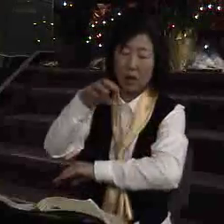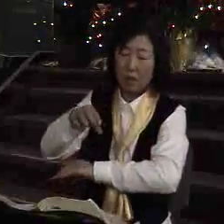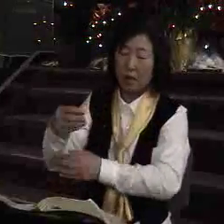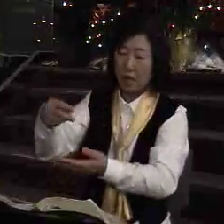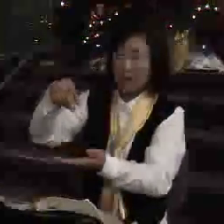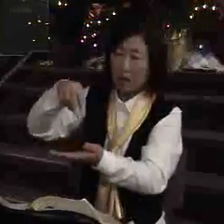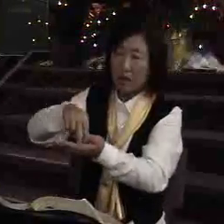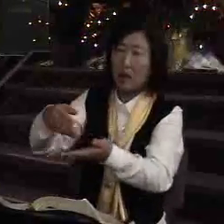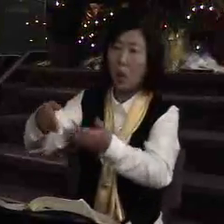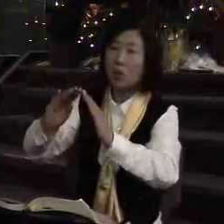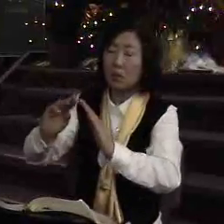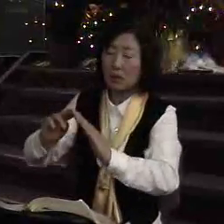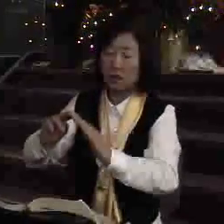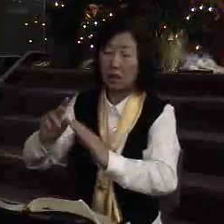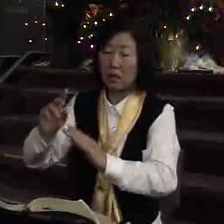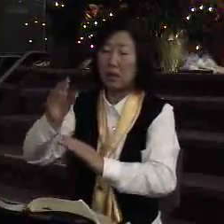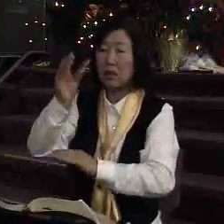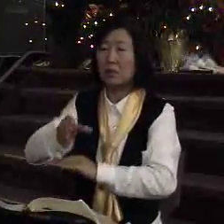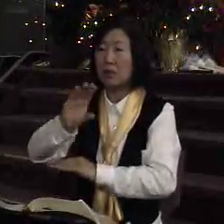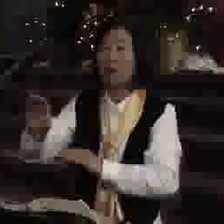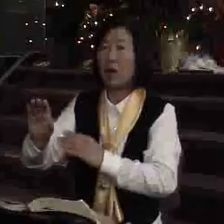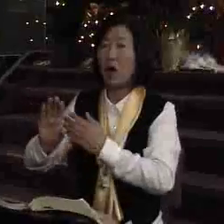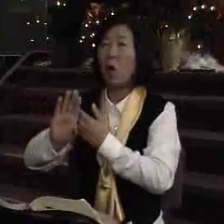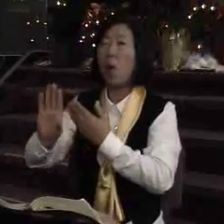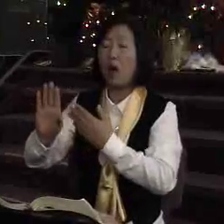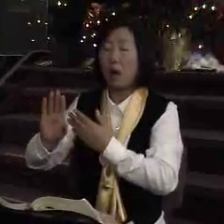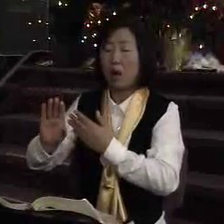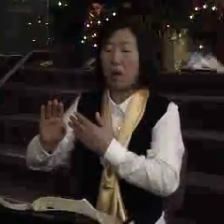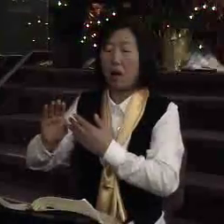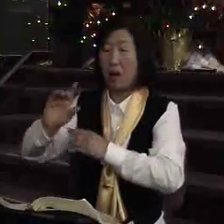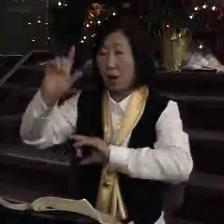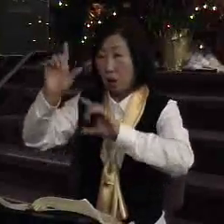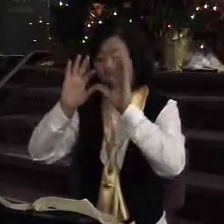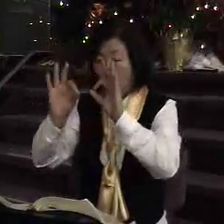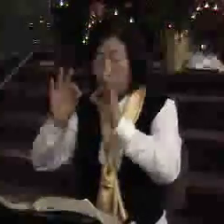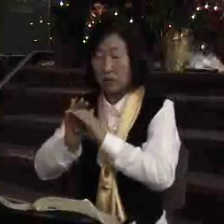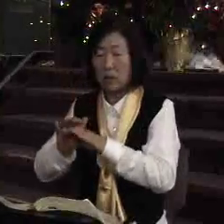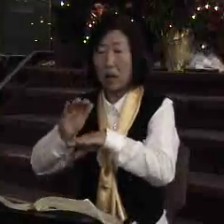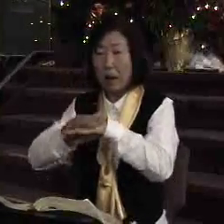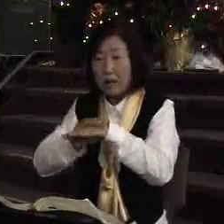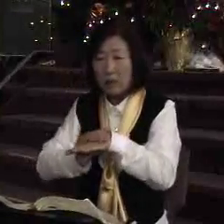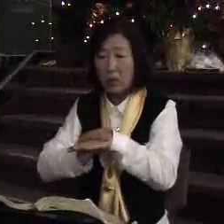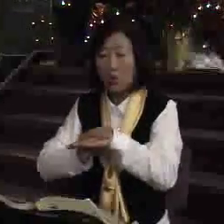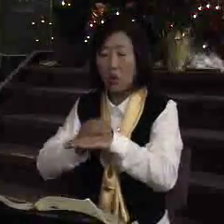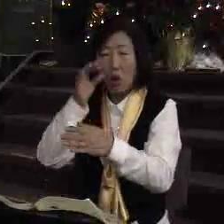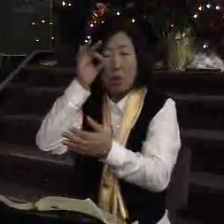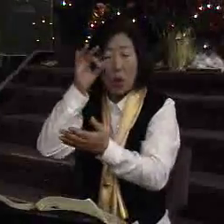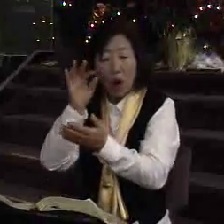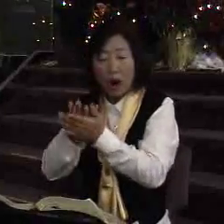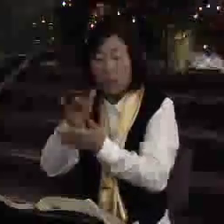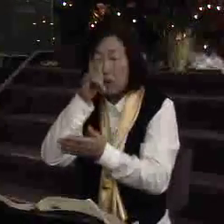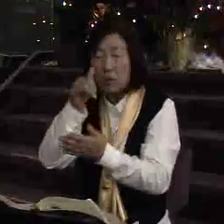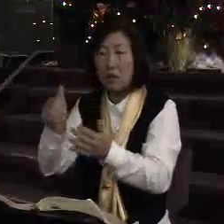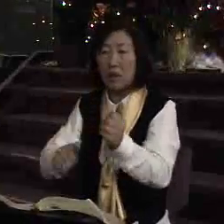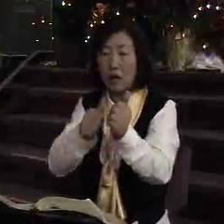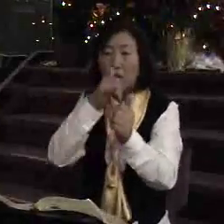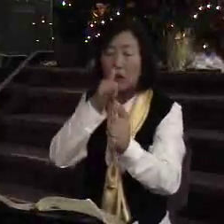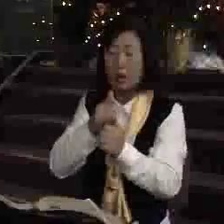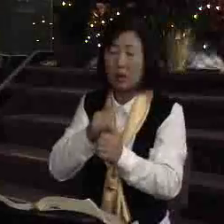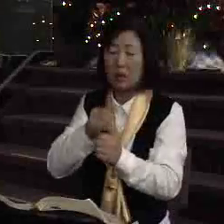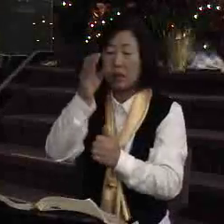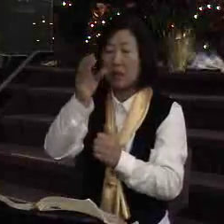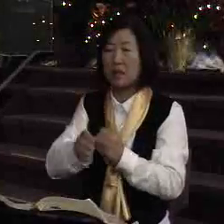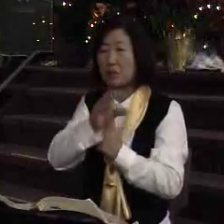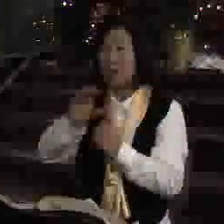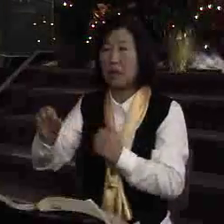위에 어디 있겠습니까? 우리는 우리의 경향은 보는 것에 만지고 내가 목격할 수 있는 것에 따르고 있지만